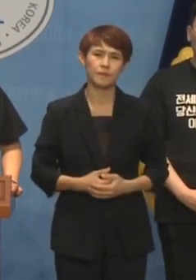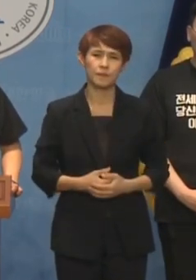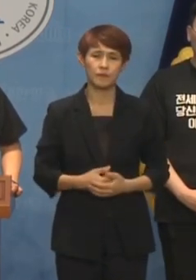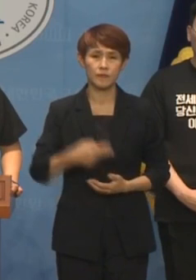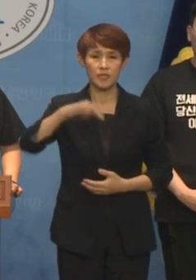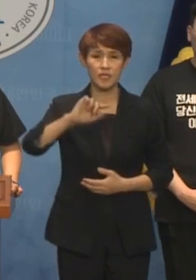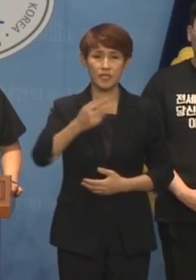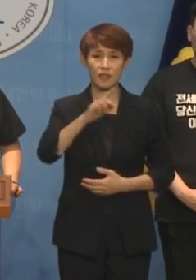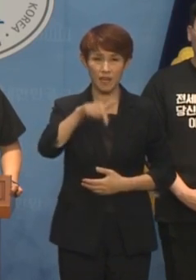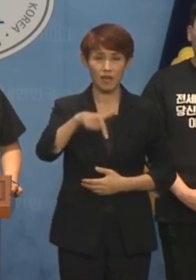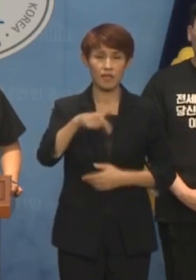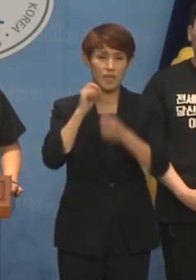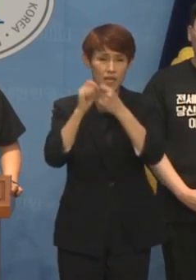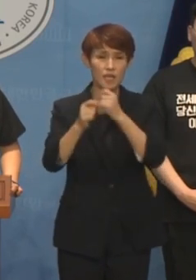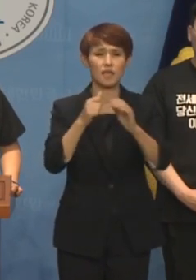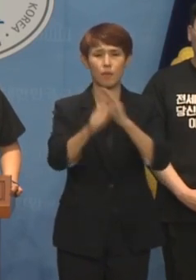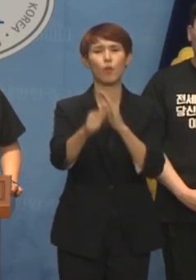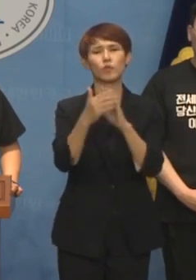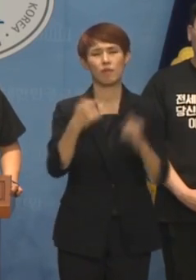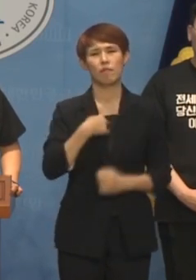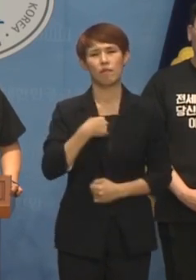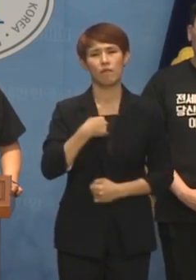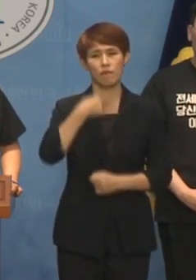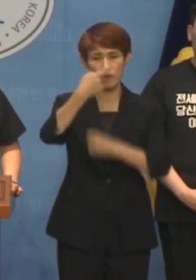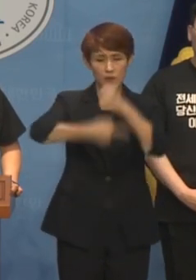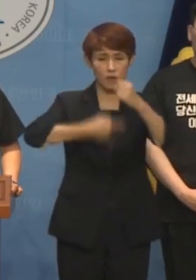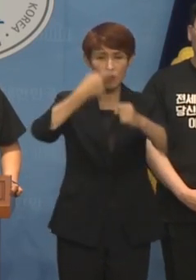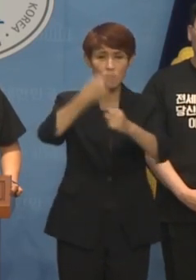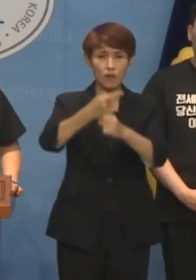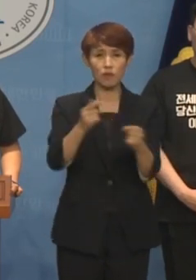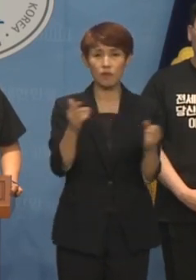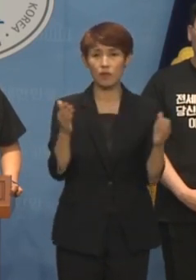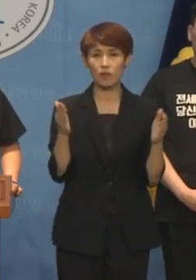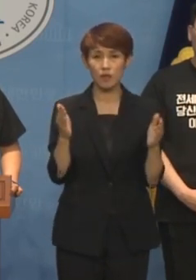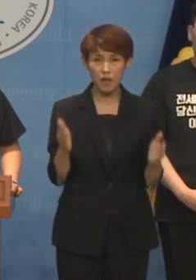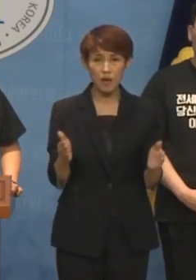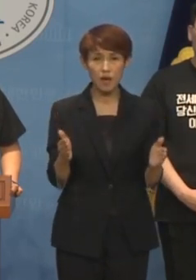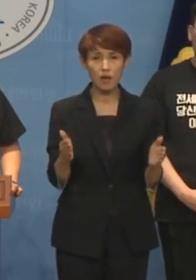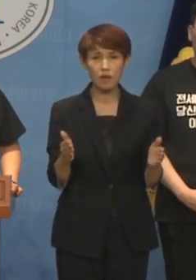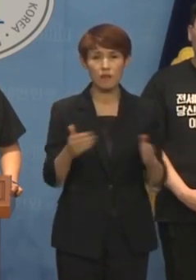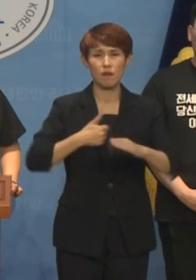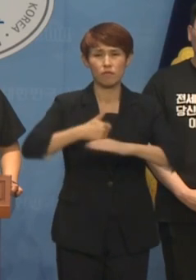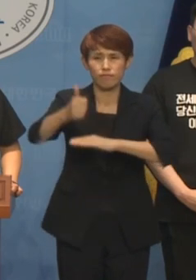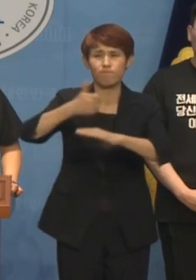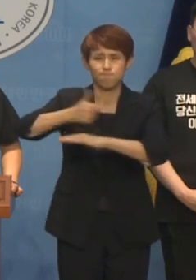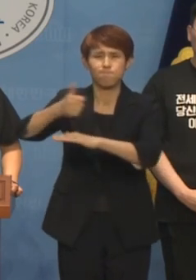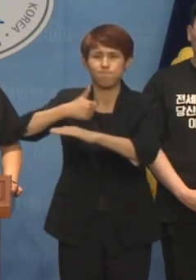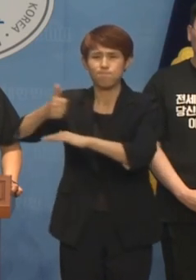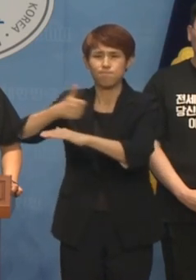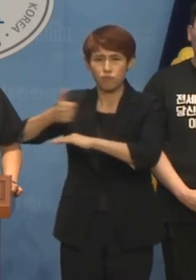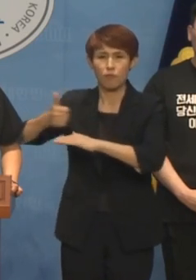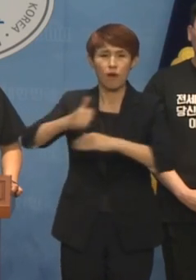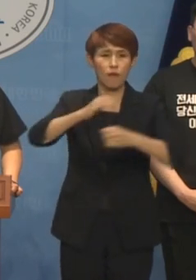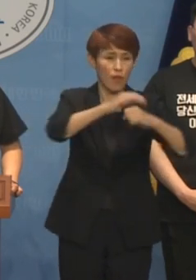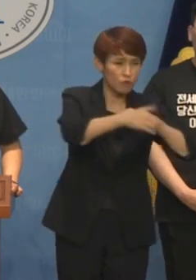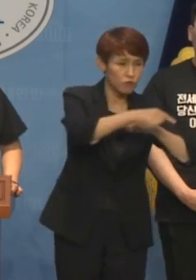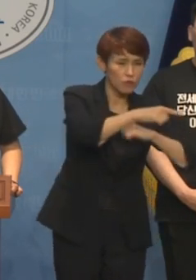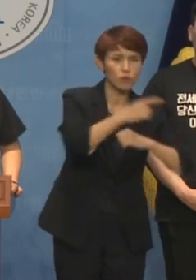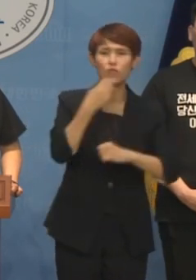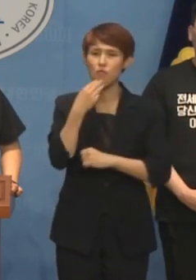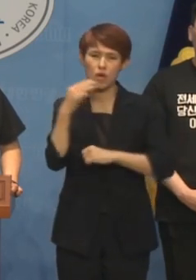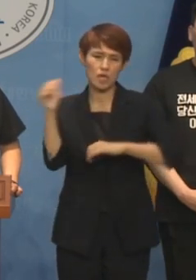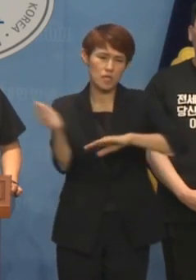사기 대표로서 1년이라는 시간 동안 이렇게 왔다 갔다 하면서 대구에서 서울까지